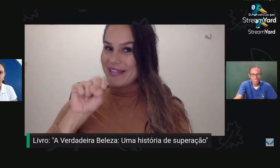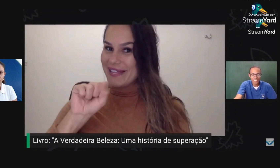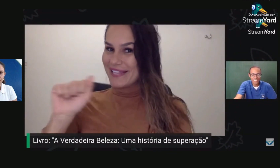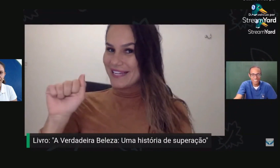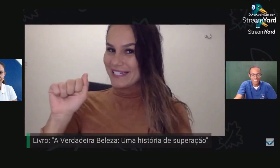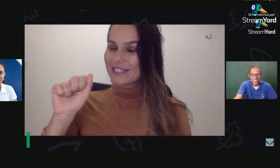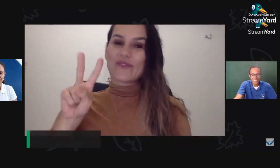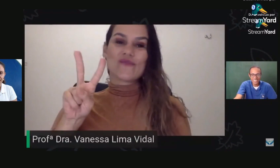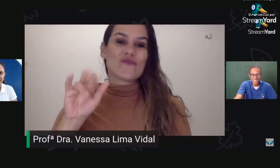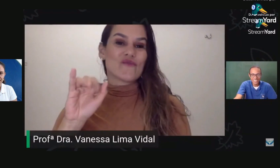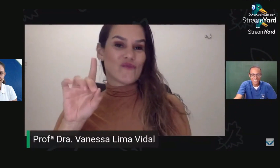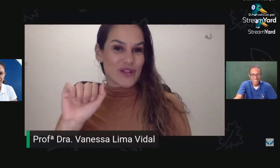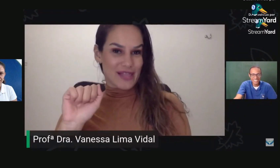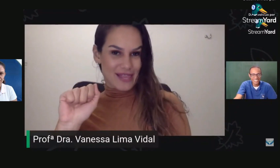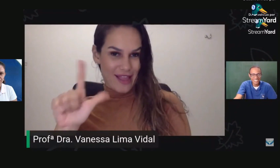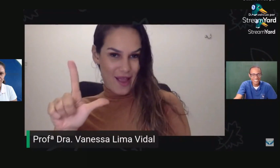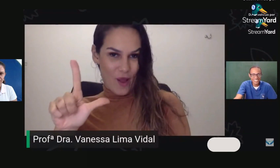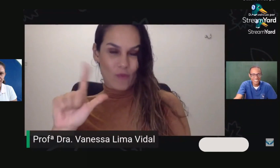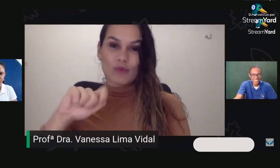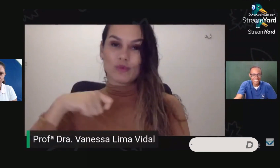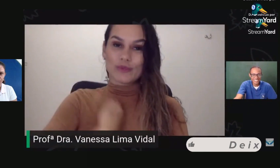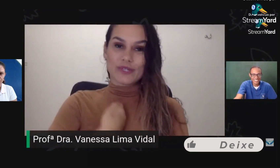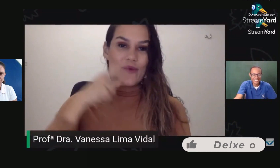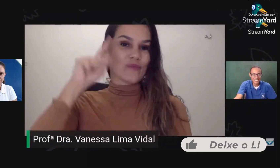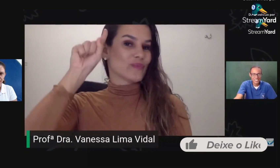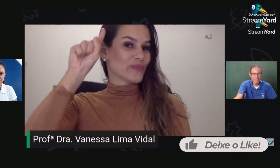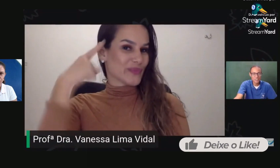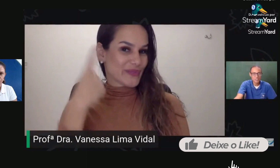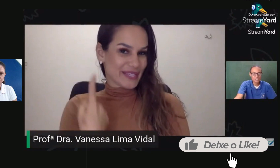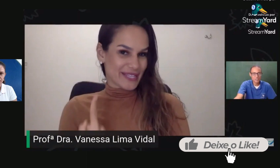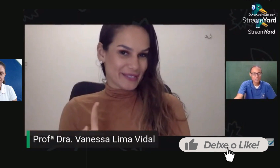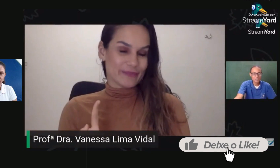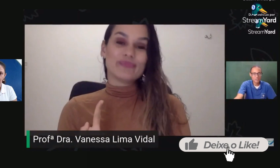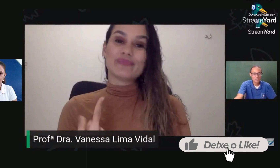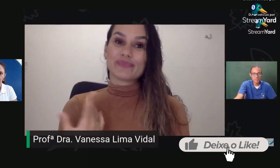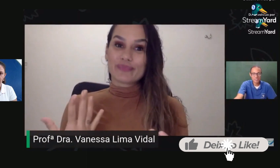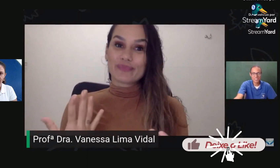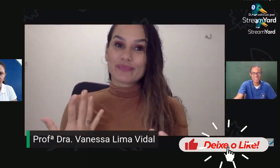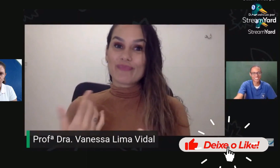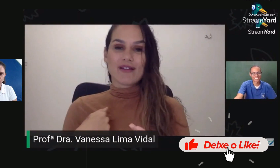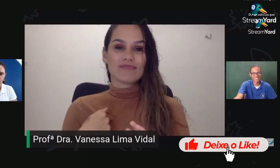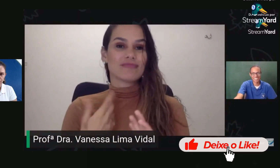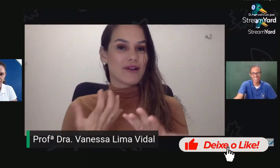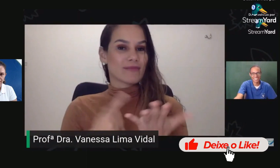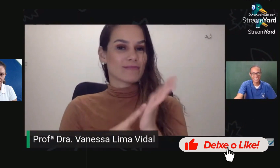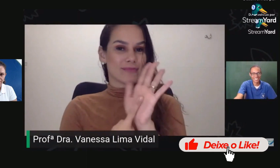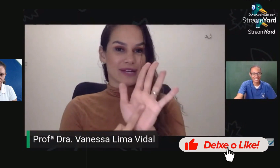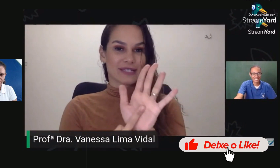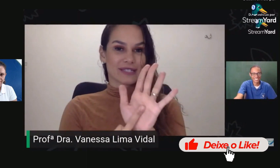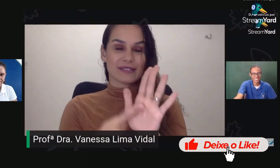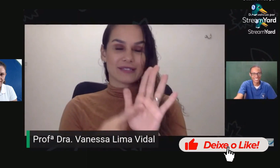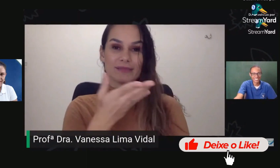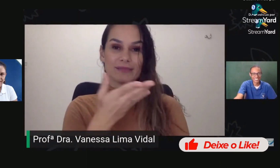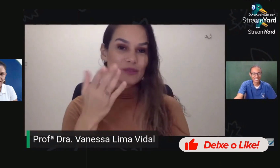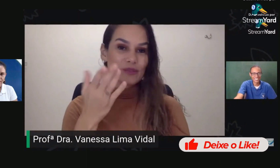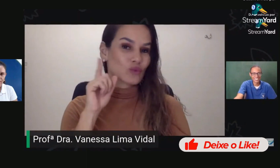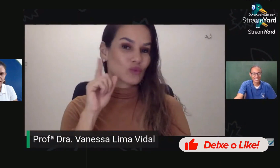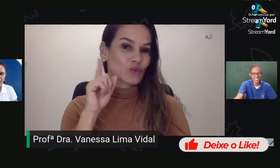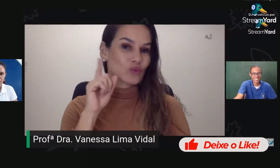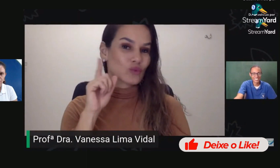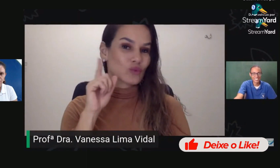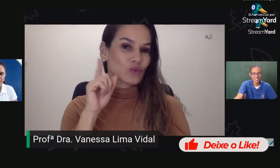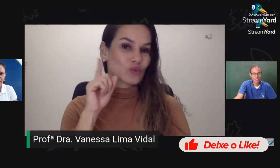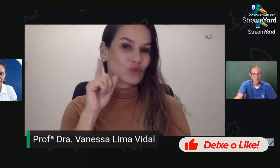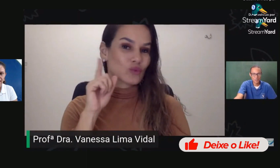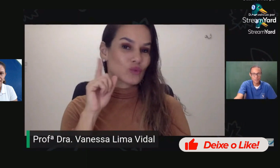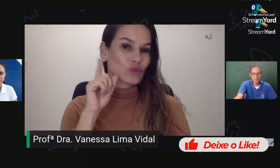O meu nome é Vanessa Vidal, este é o meu sinal na comunidade surda.